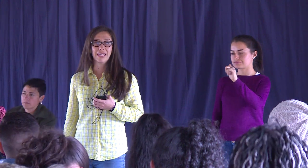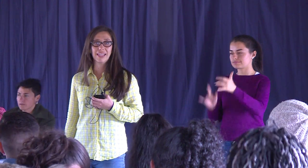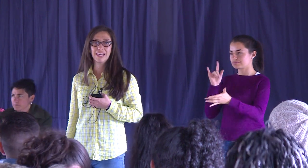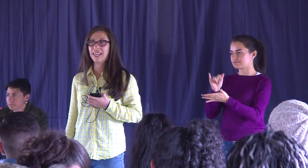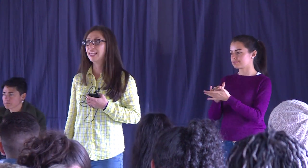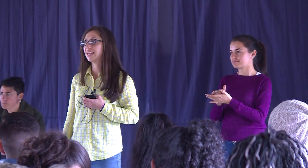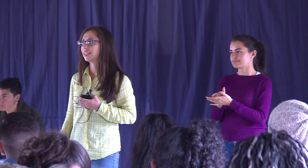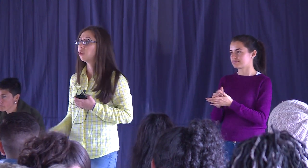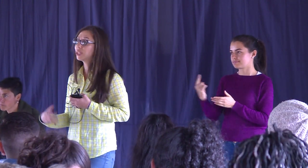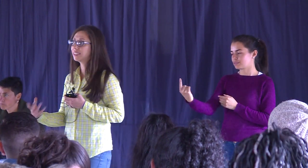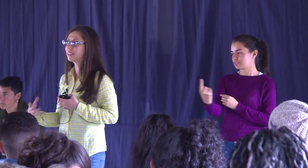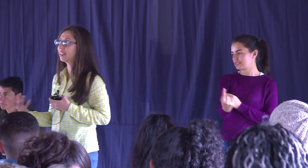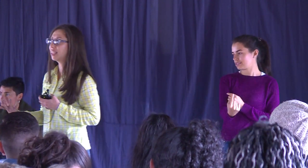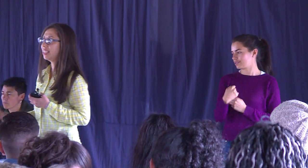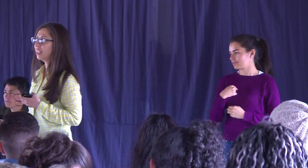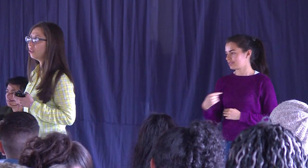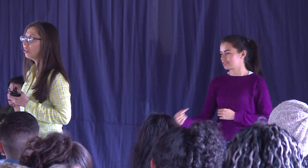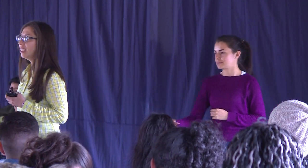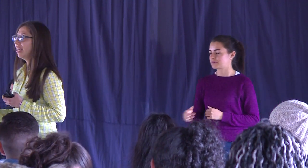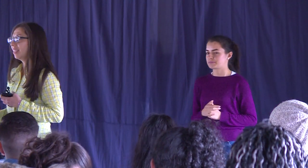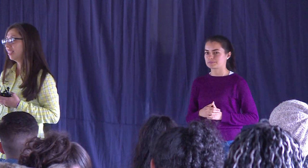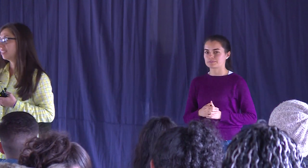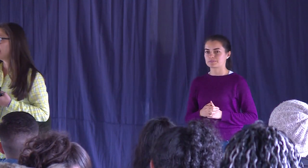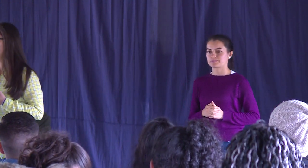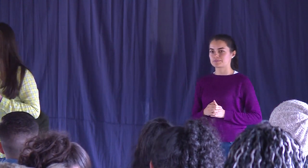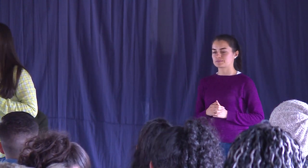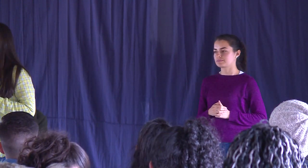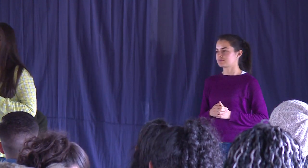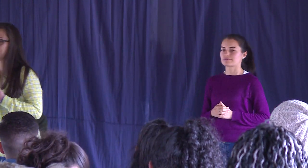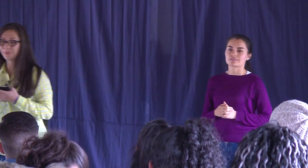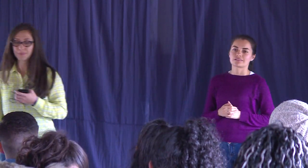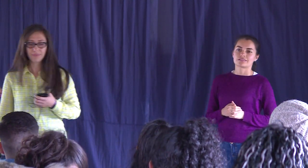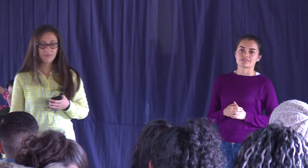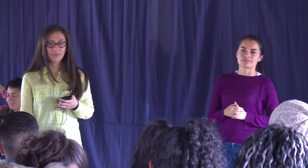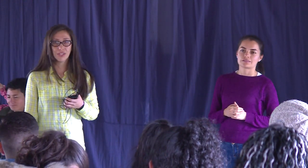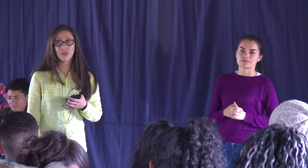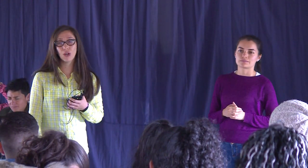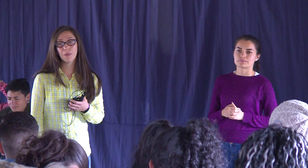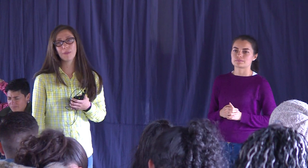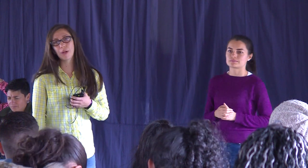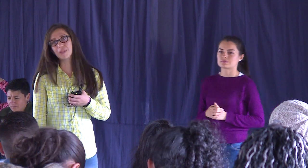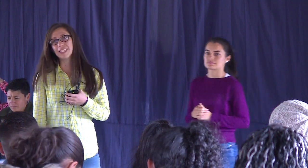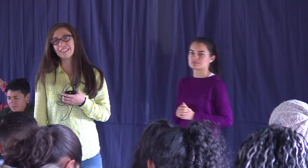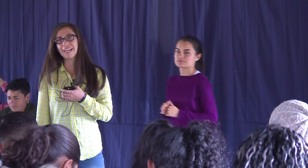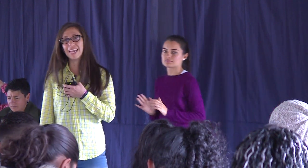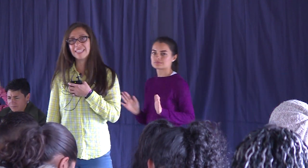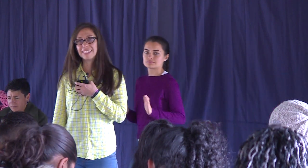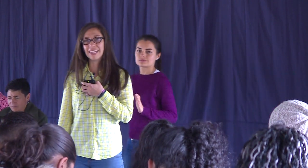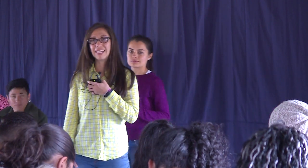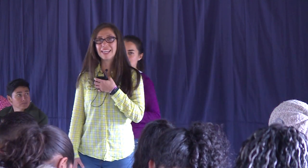que hay o que se están tejiendo desde este lugar. Entonces